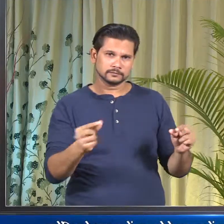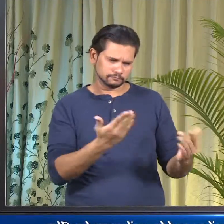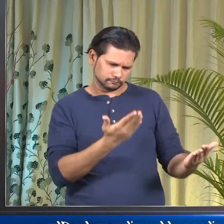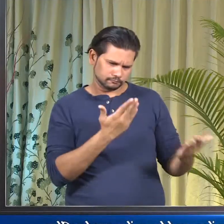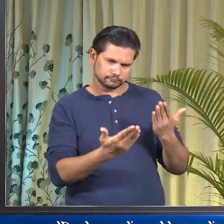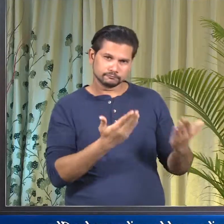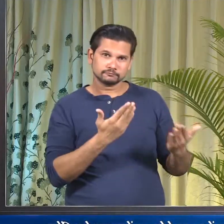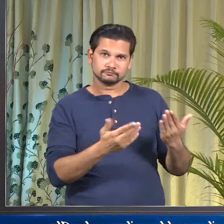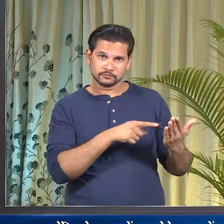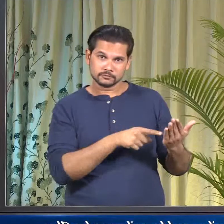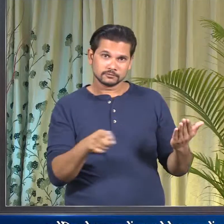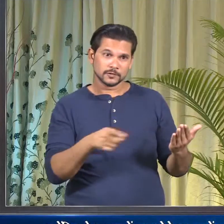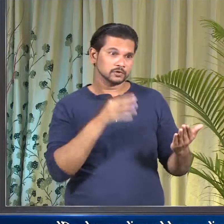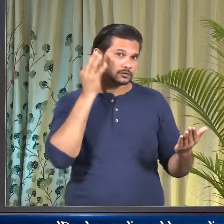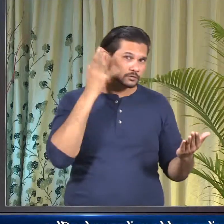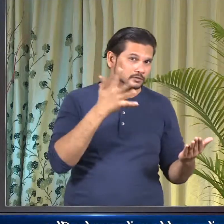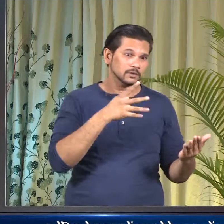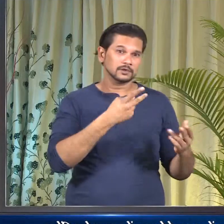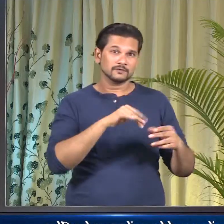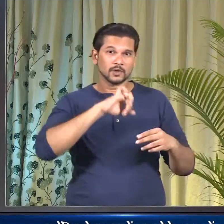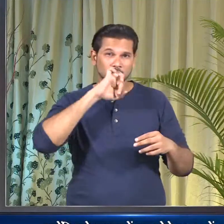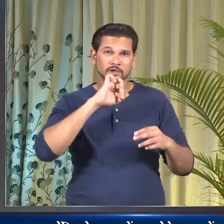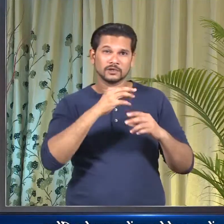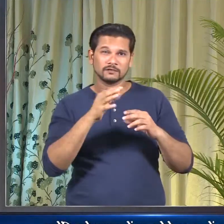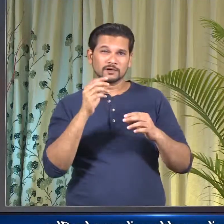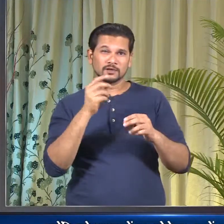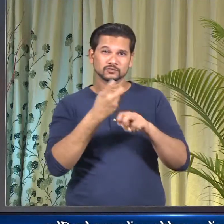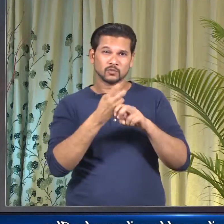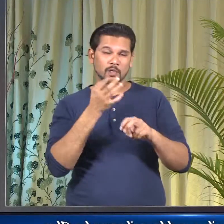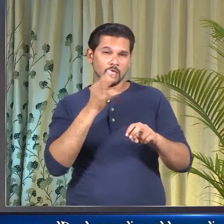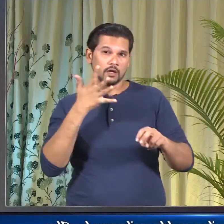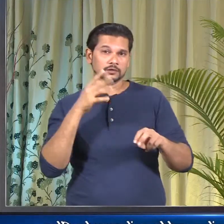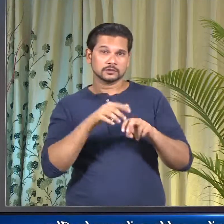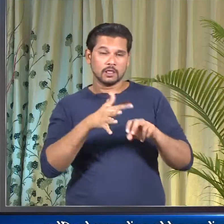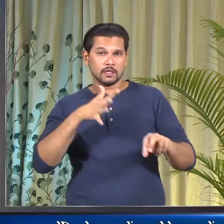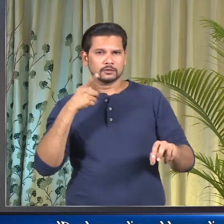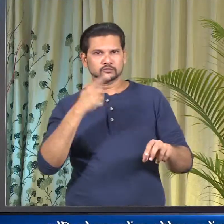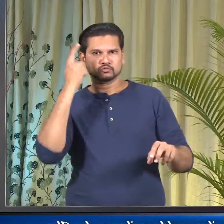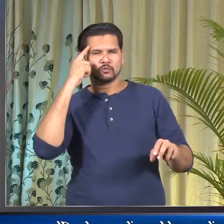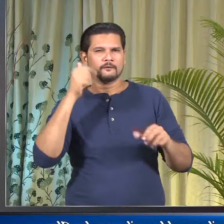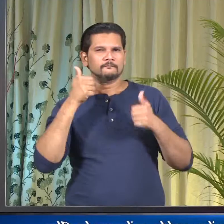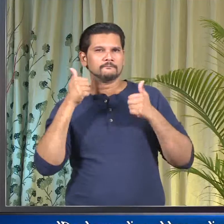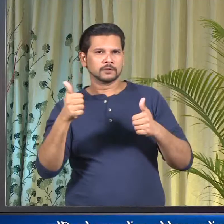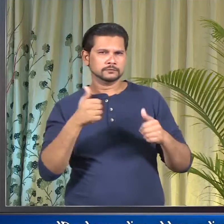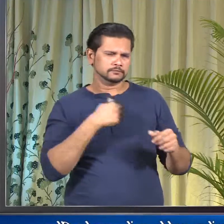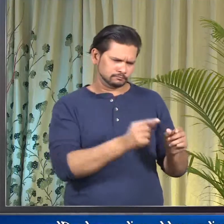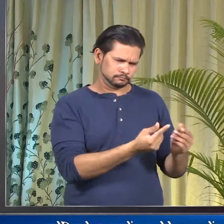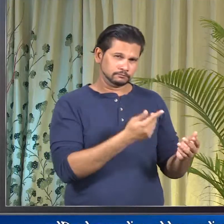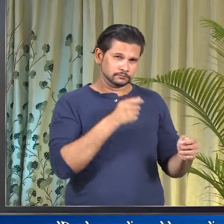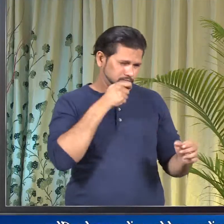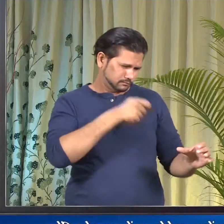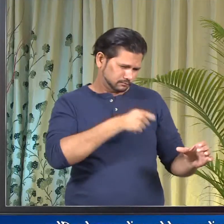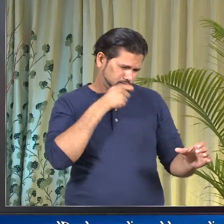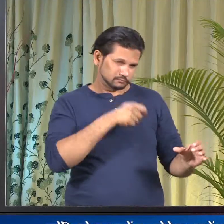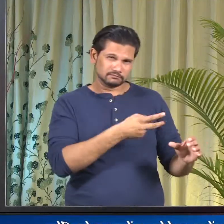आभुष्णों का सोने का रतनों का ज्यान है और उस ज्यान के आधार पर वो जानता है कि सोना